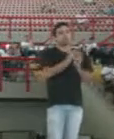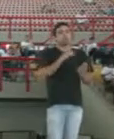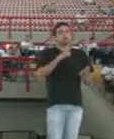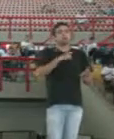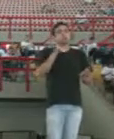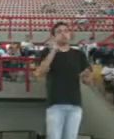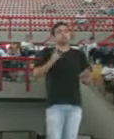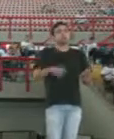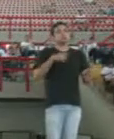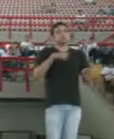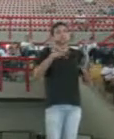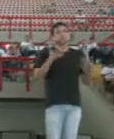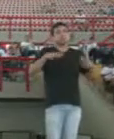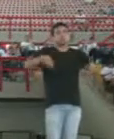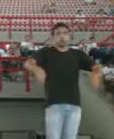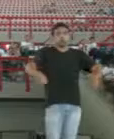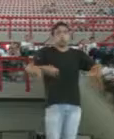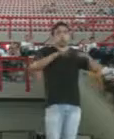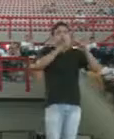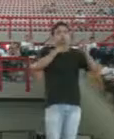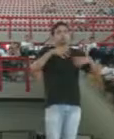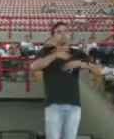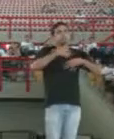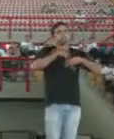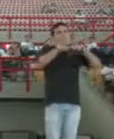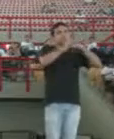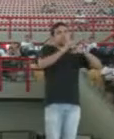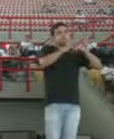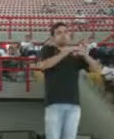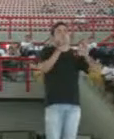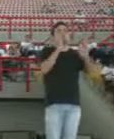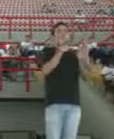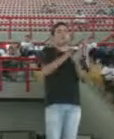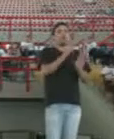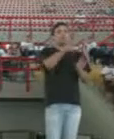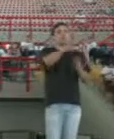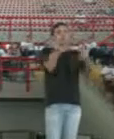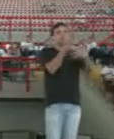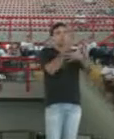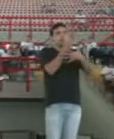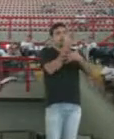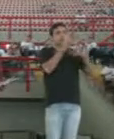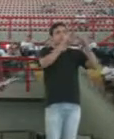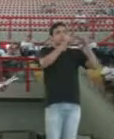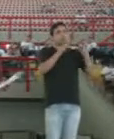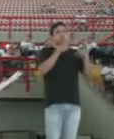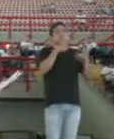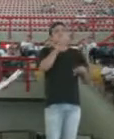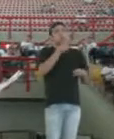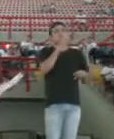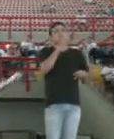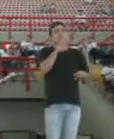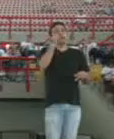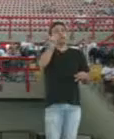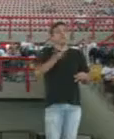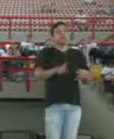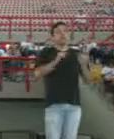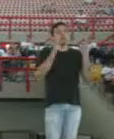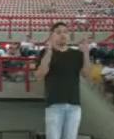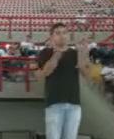estão segurando nas mãos, então pode passar a ideia de afetividade. A ata fora. Mesmo que não pareça, ainda é